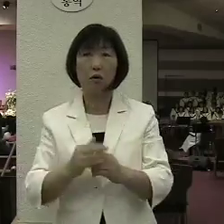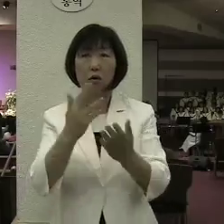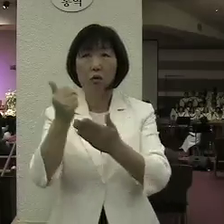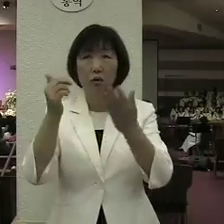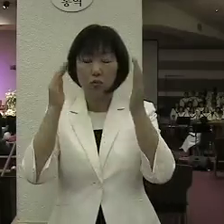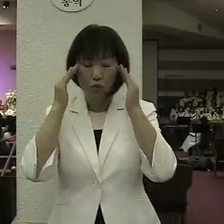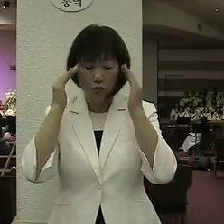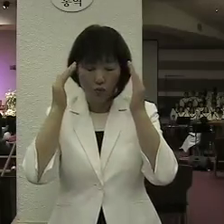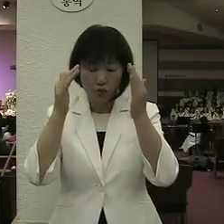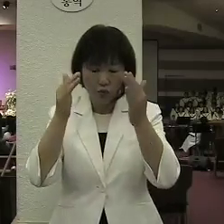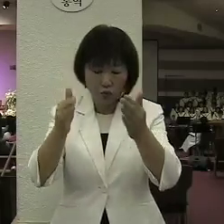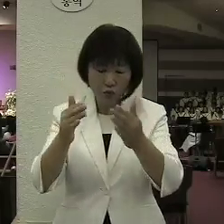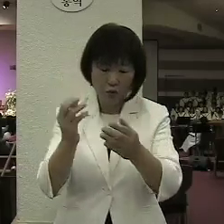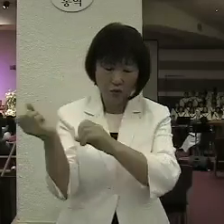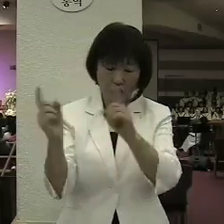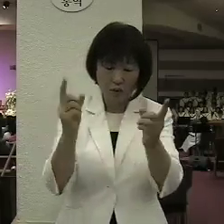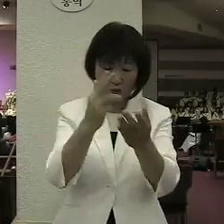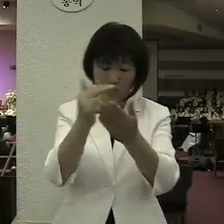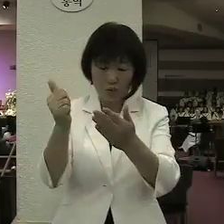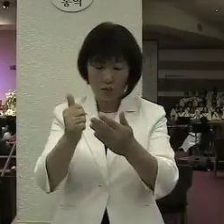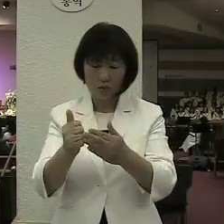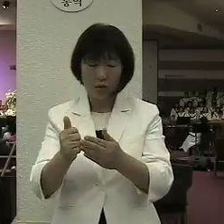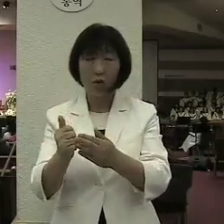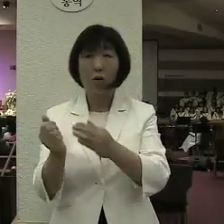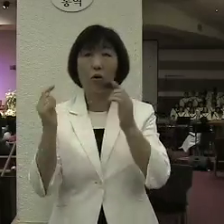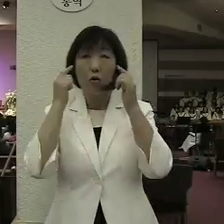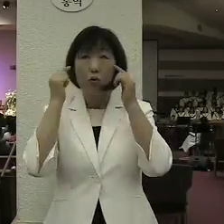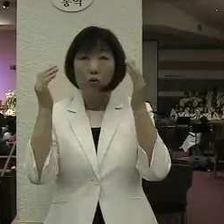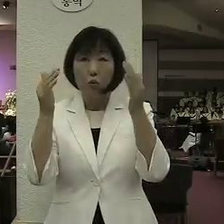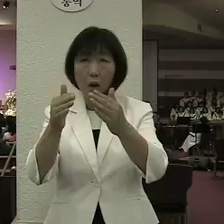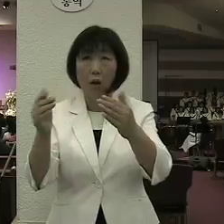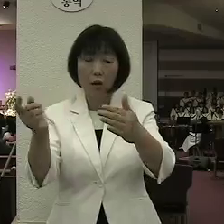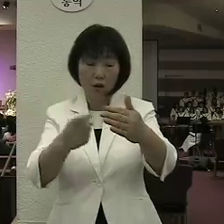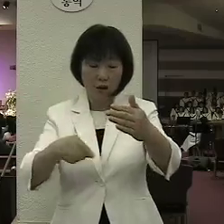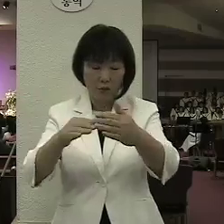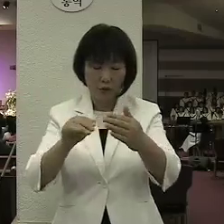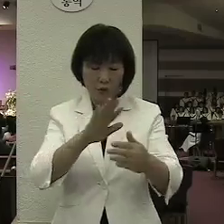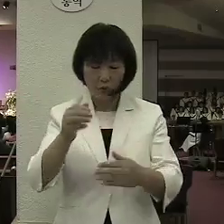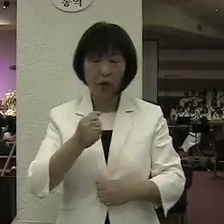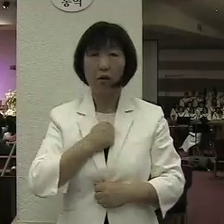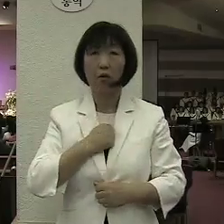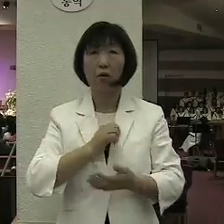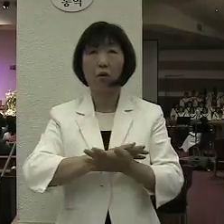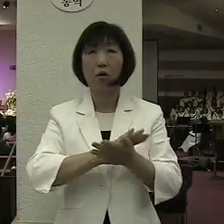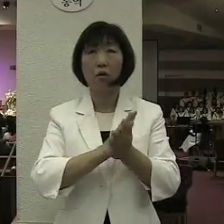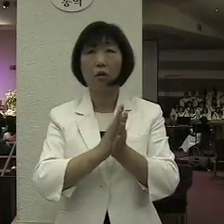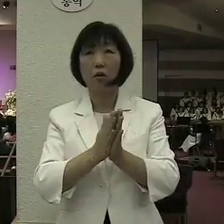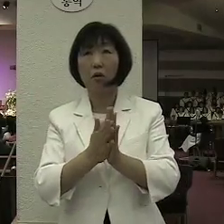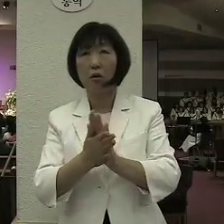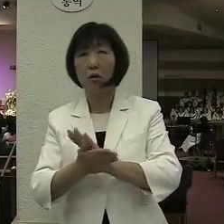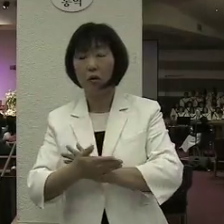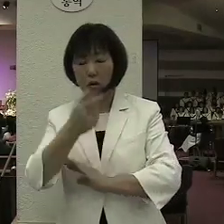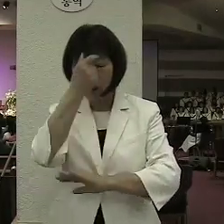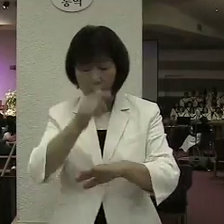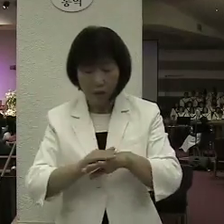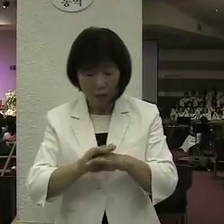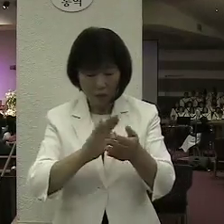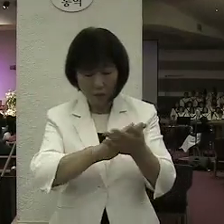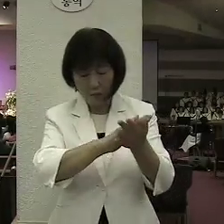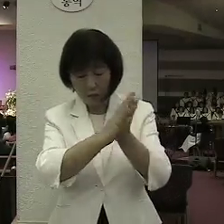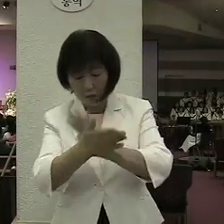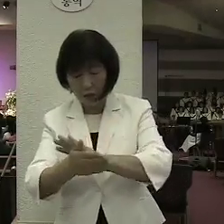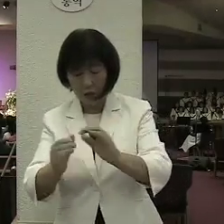말고 부활하신 주님을 봅시다. 보좌에 앉으신 그분을 봅시다. 보좌에 앉으신 하나님 우편에